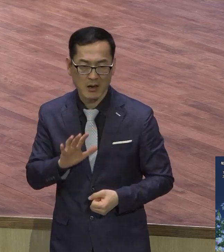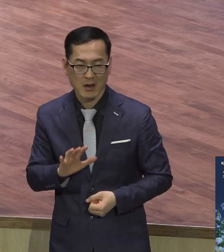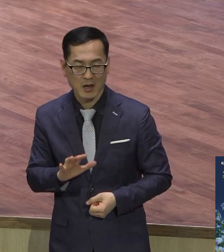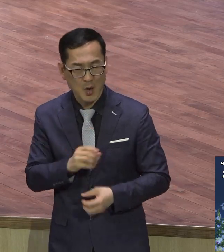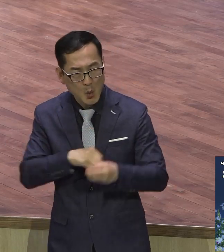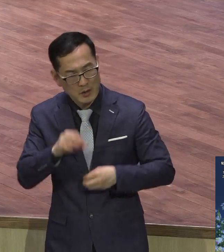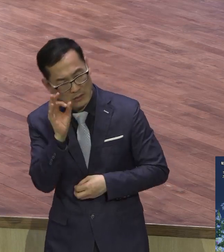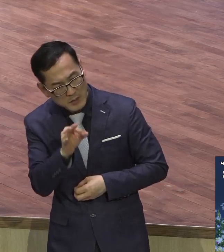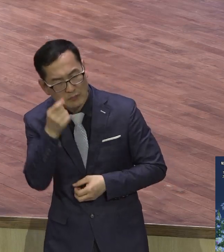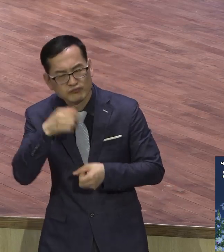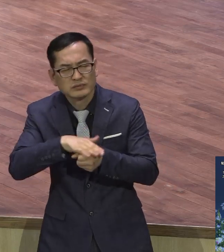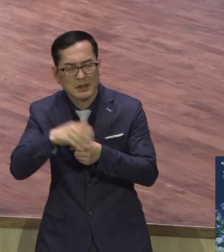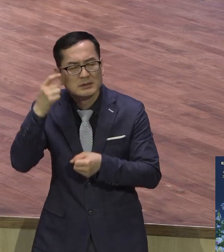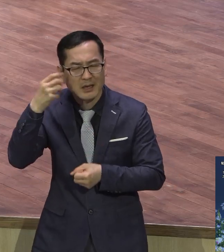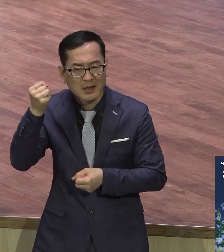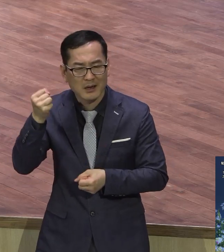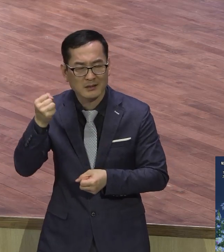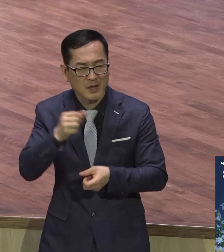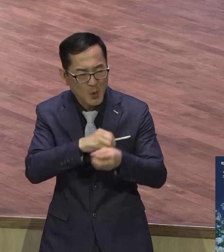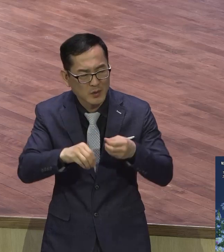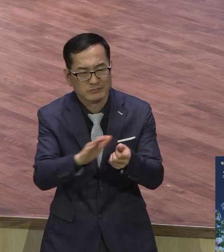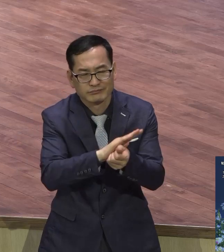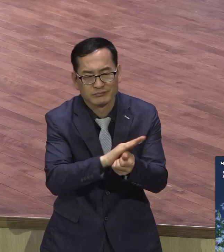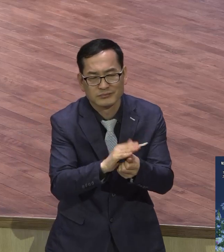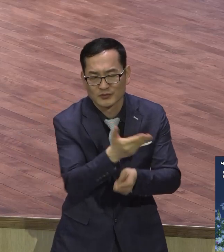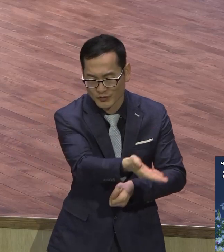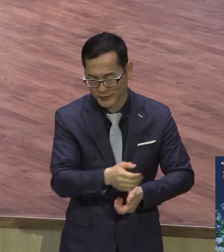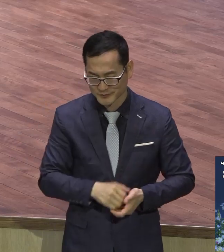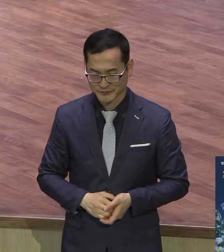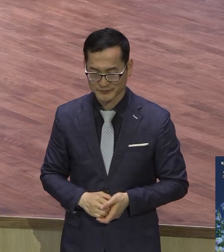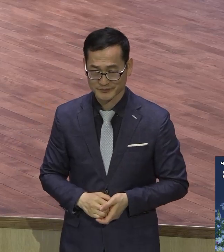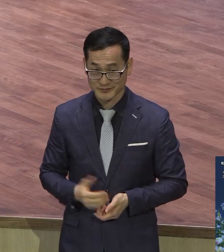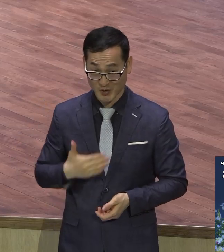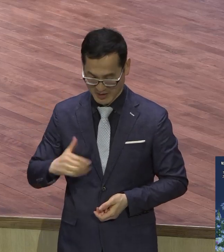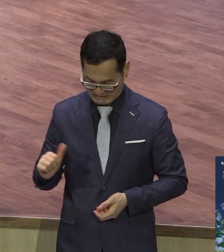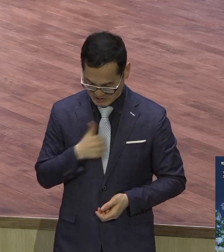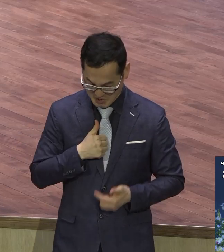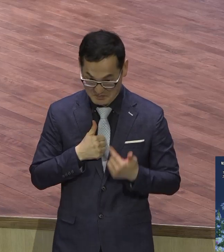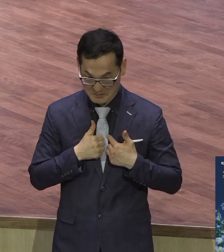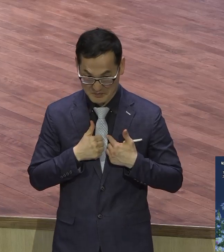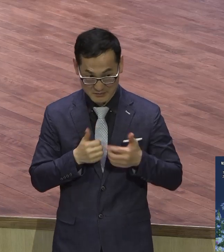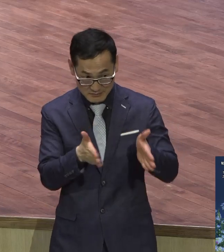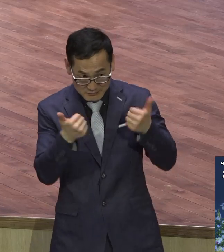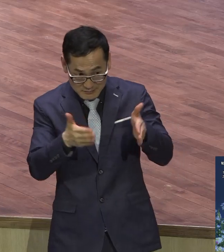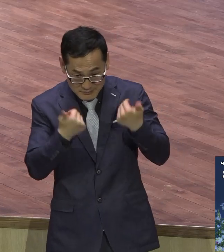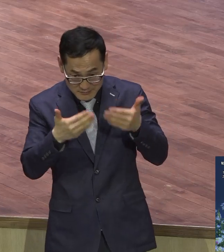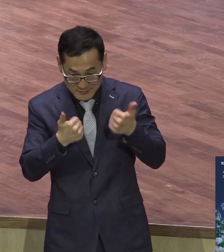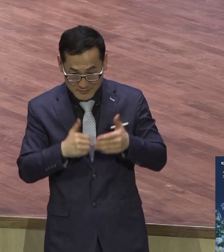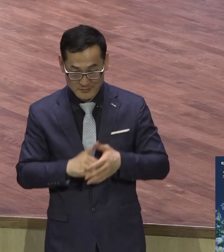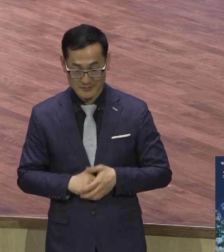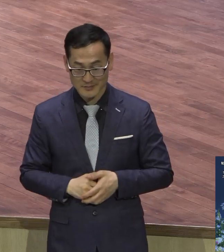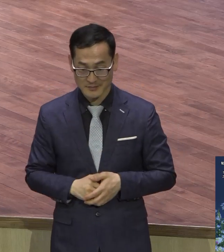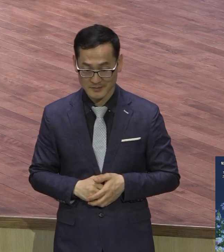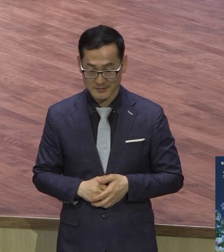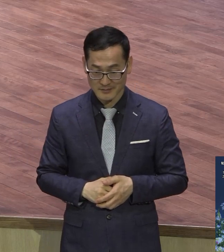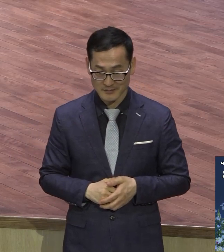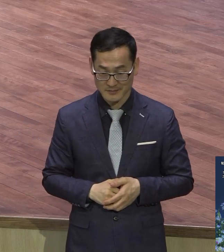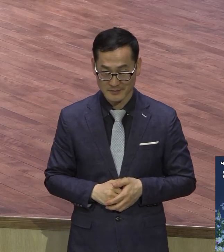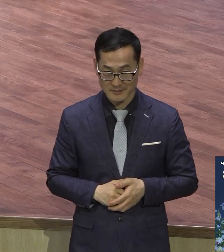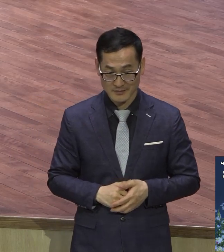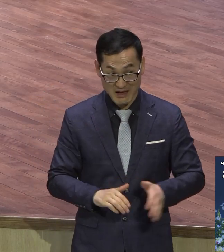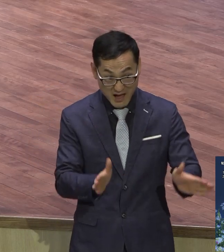싸움이 안 되지. 또 내가 또 자존심이 센데 그 건드리 만약에 선방을 했다면 내가 또 가만히